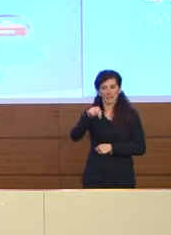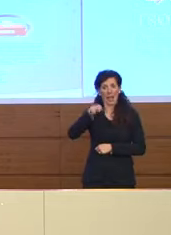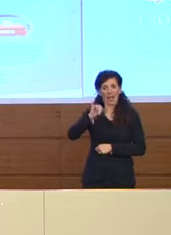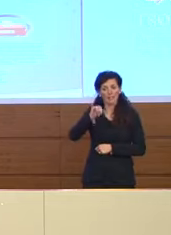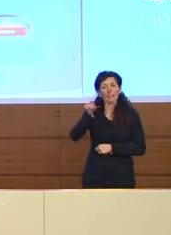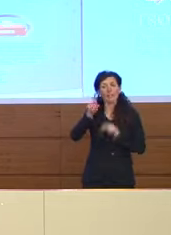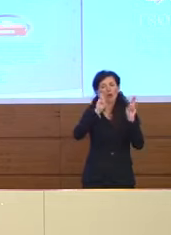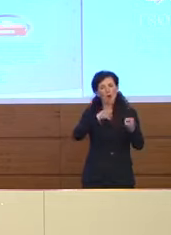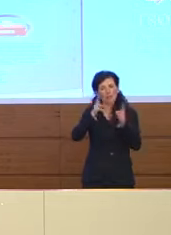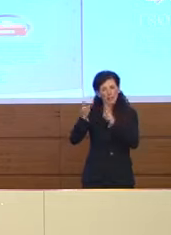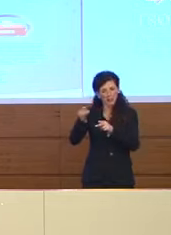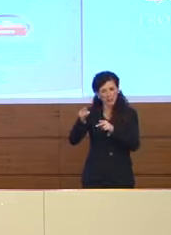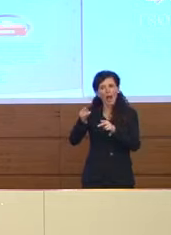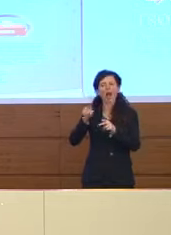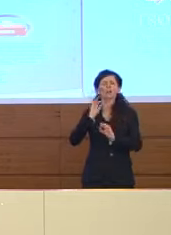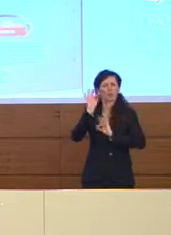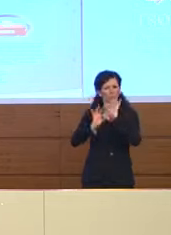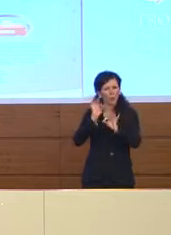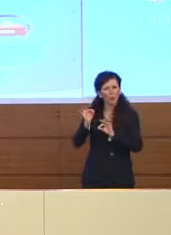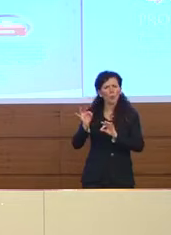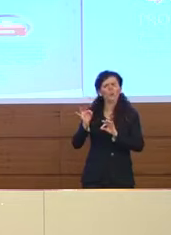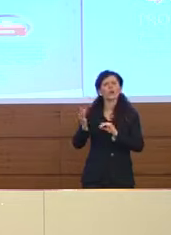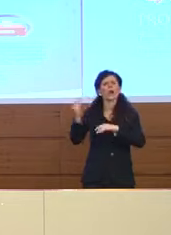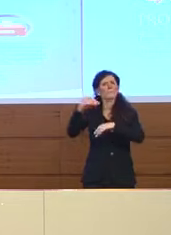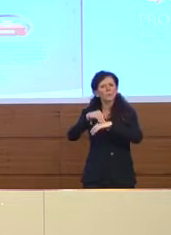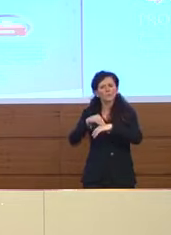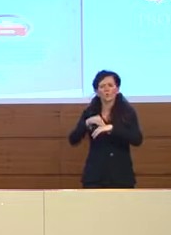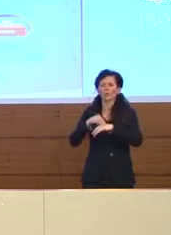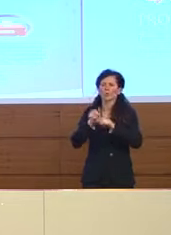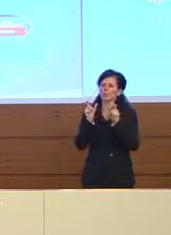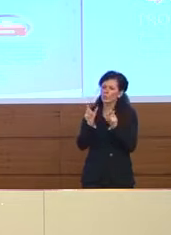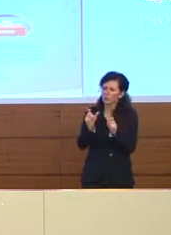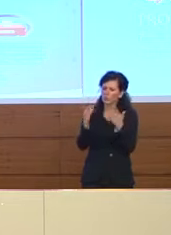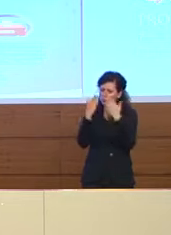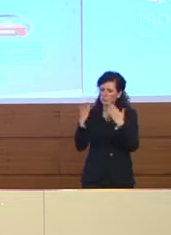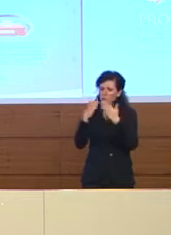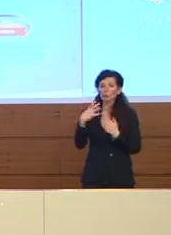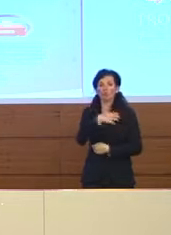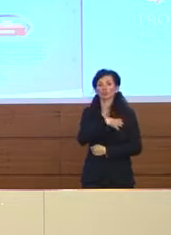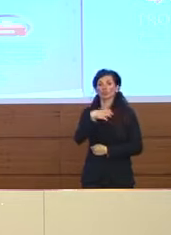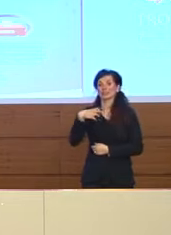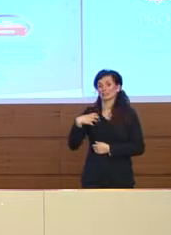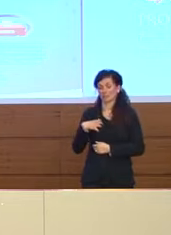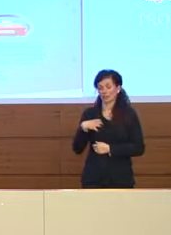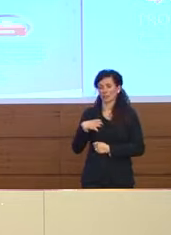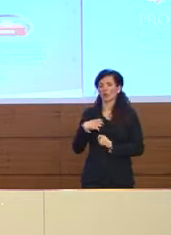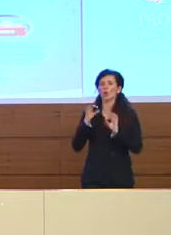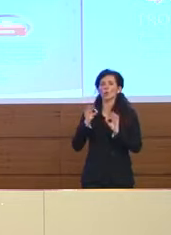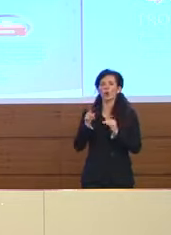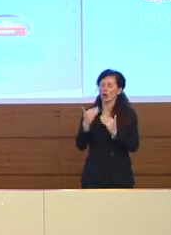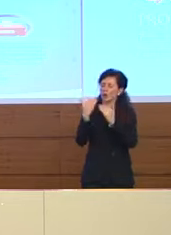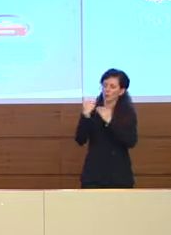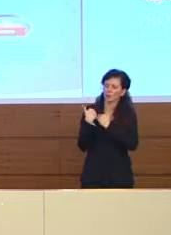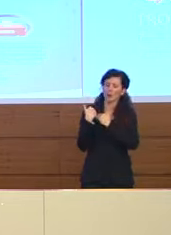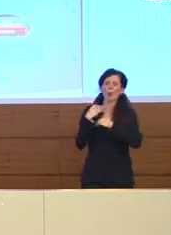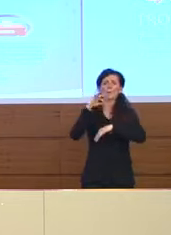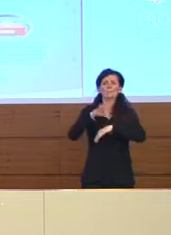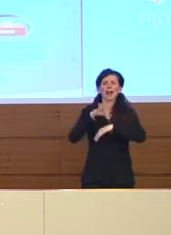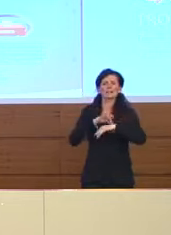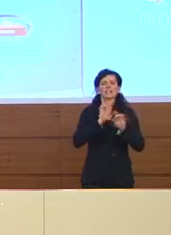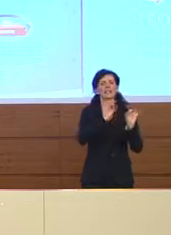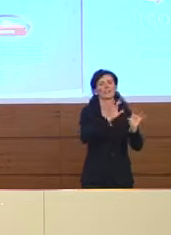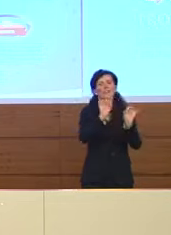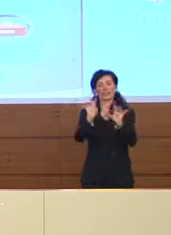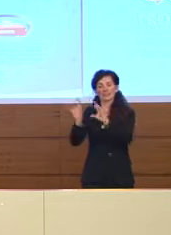con l'impronta o se preferite vocazione sulle malattie infettive hanno